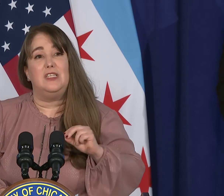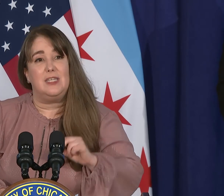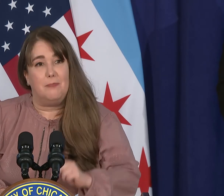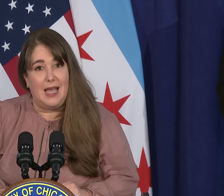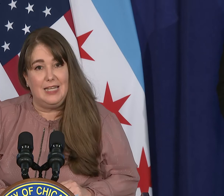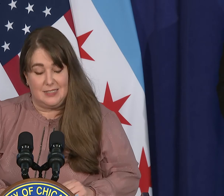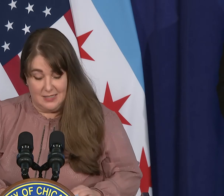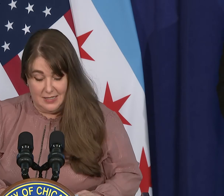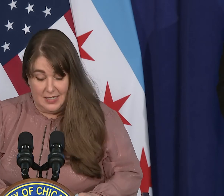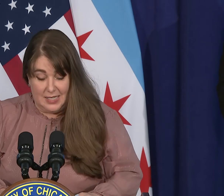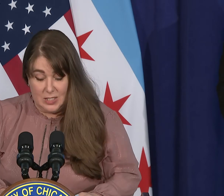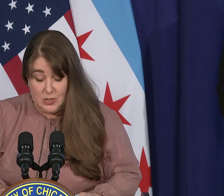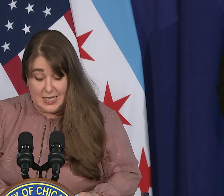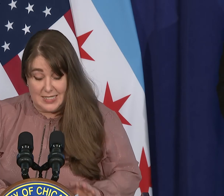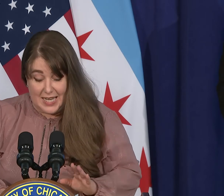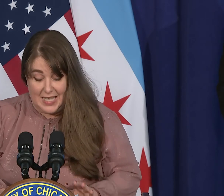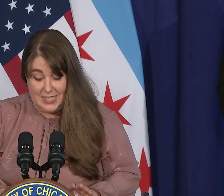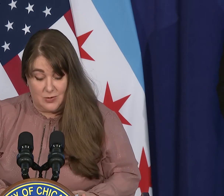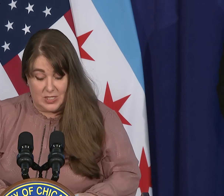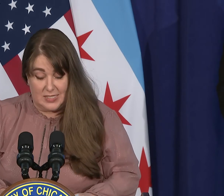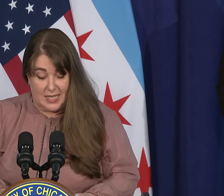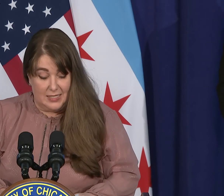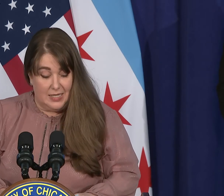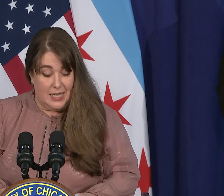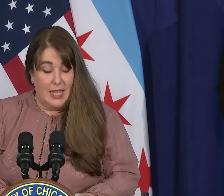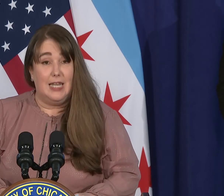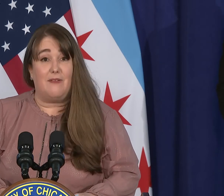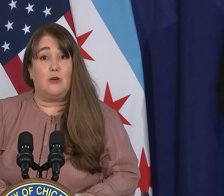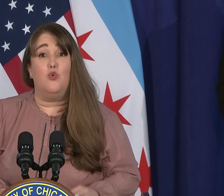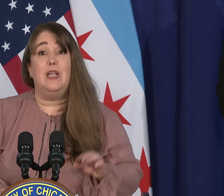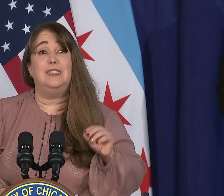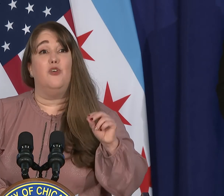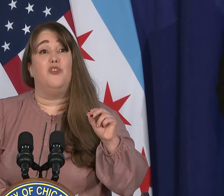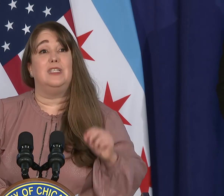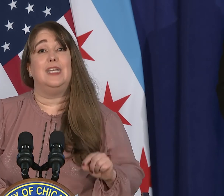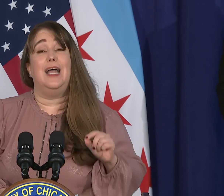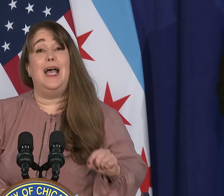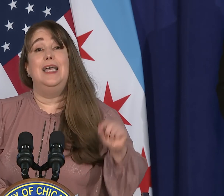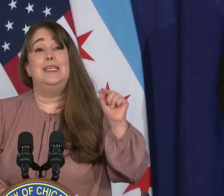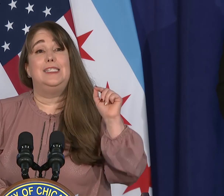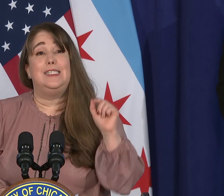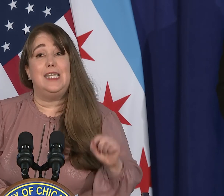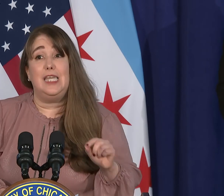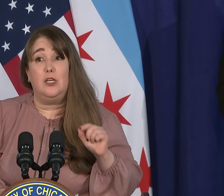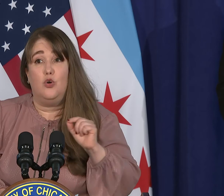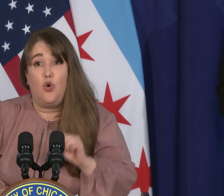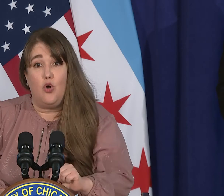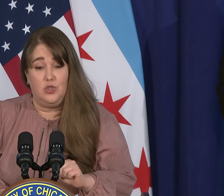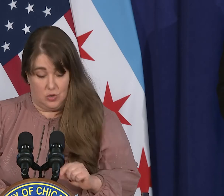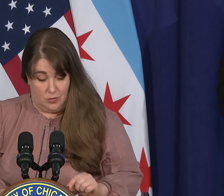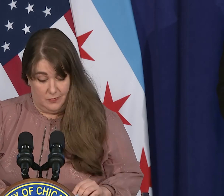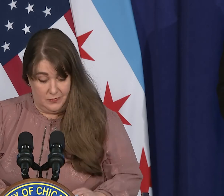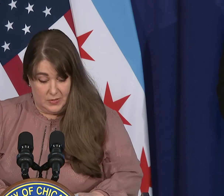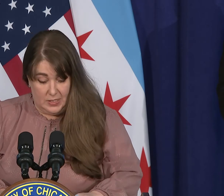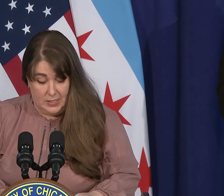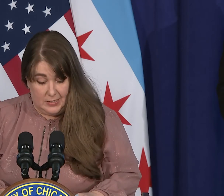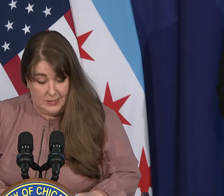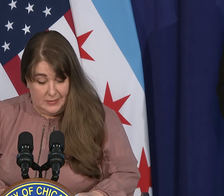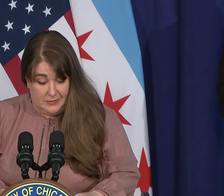y municipales. Eso es excelente noticia. La vacuna se ofrecerá sin costo.